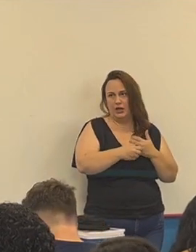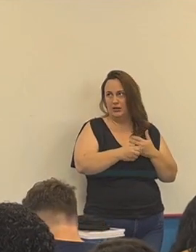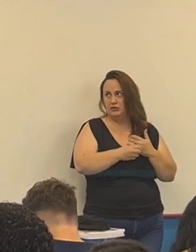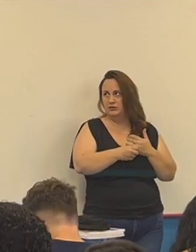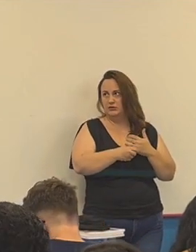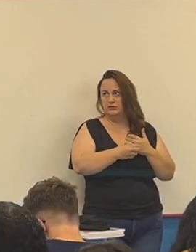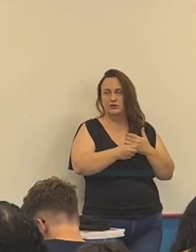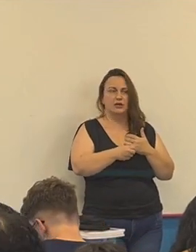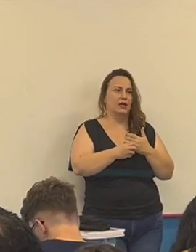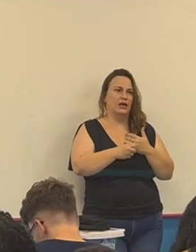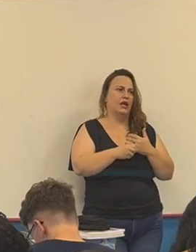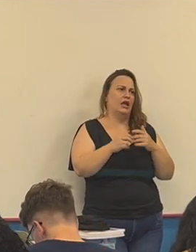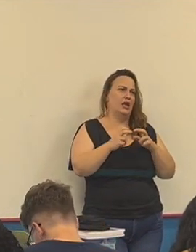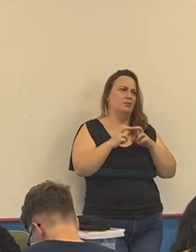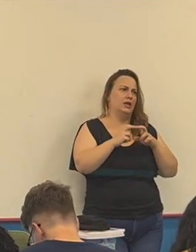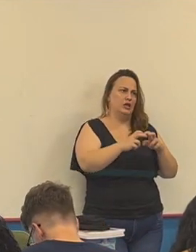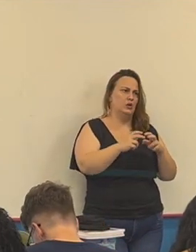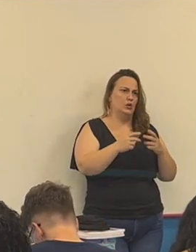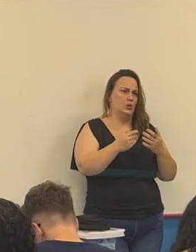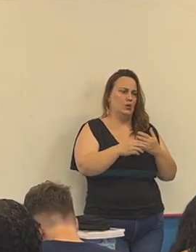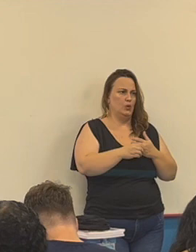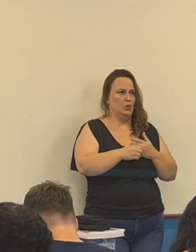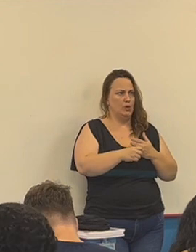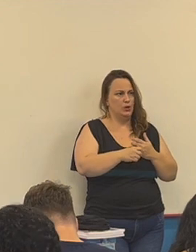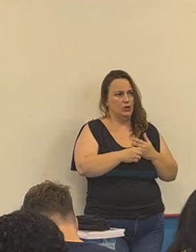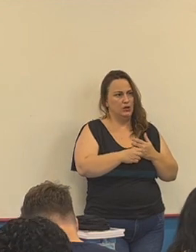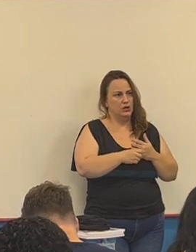ruína, tipo assim, metrô, né?